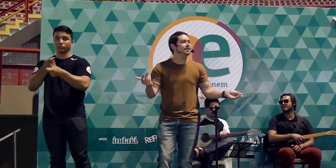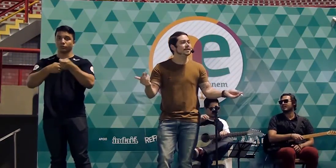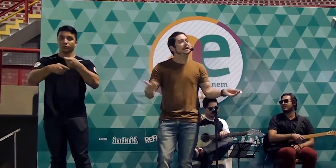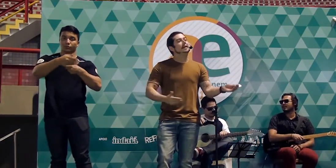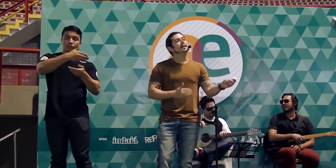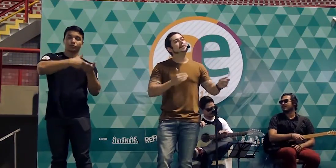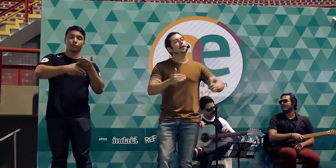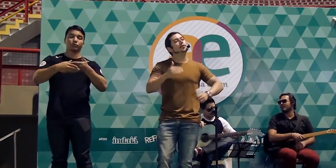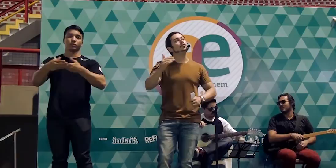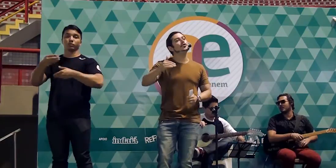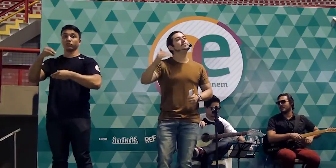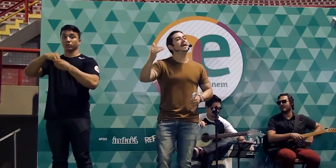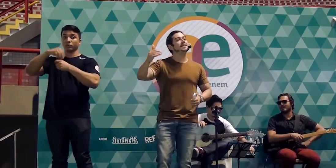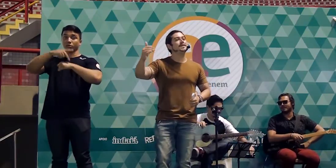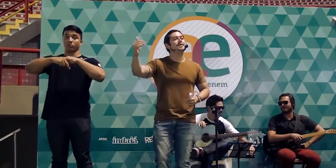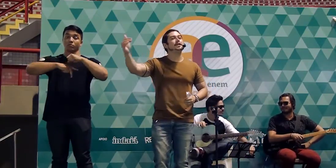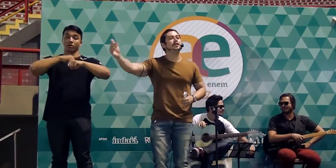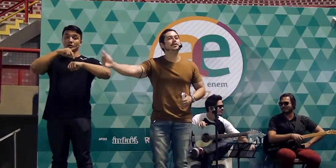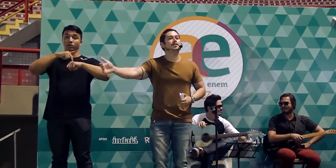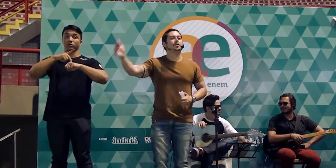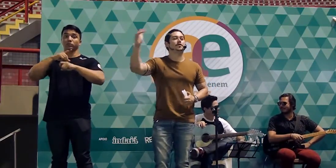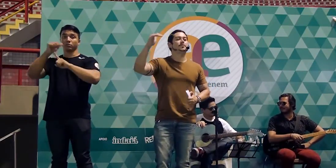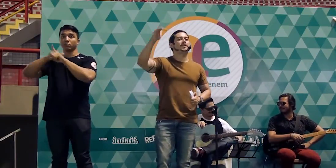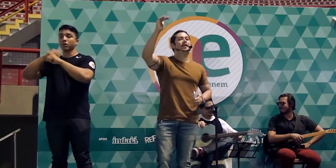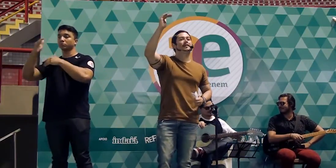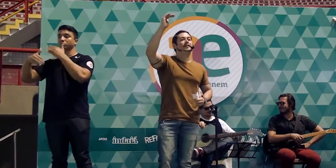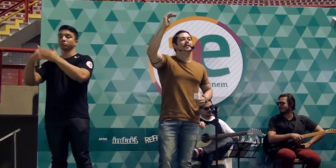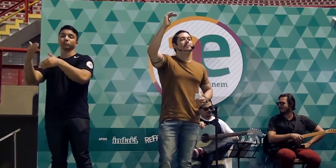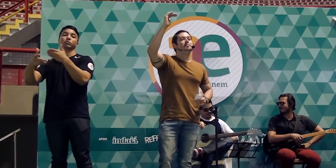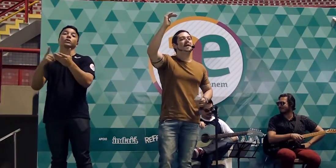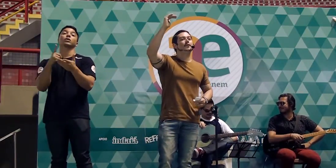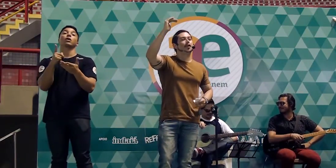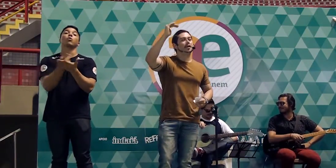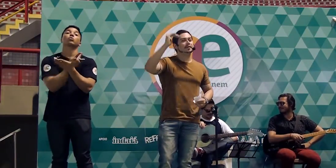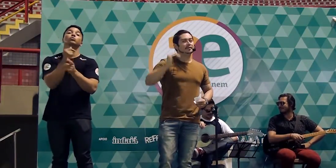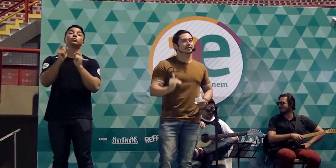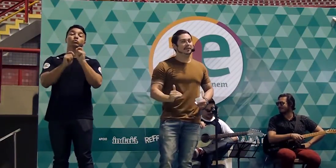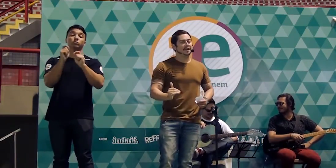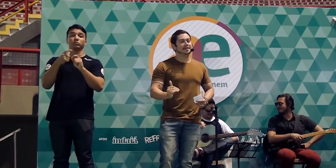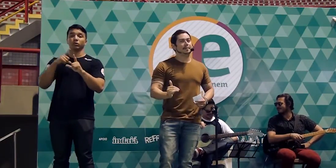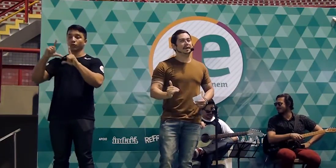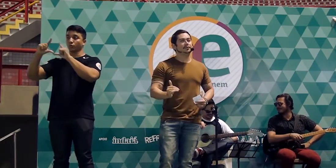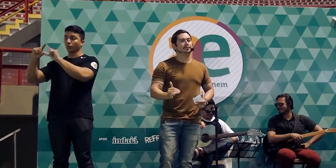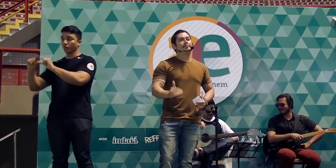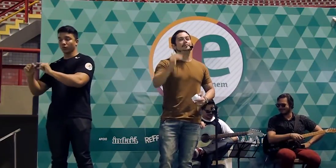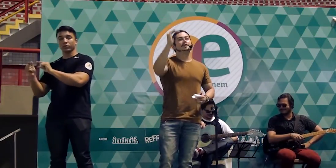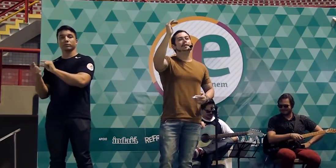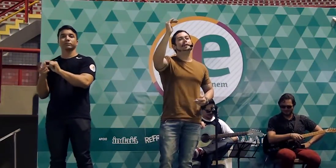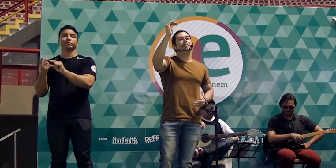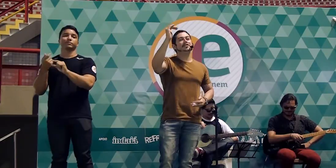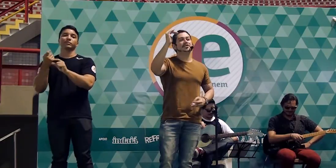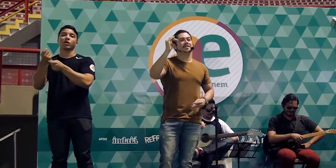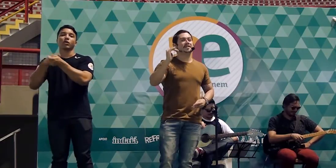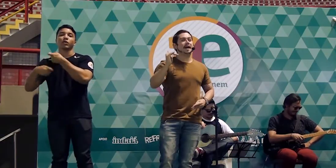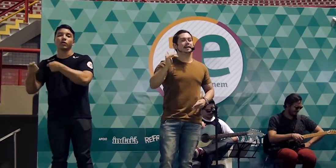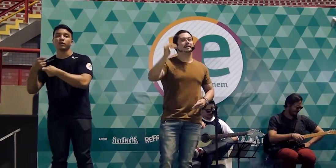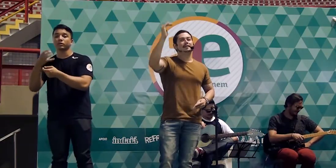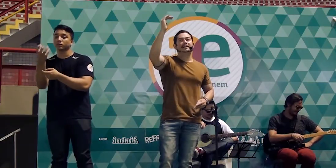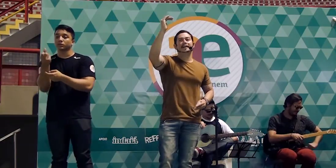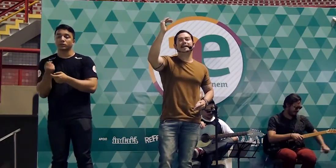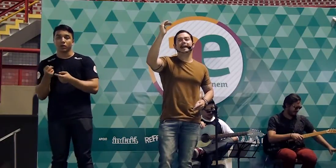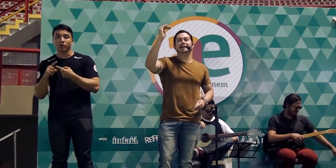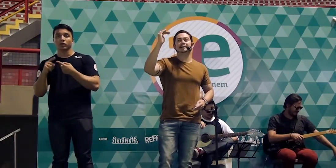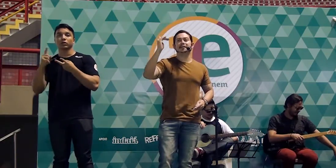no país. Então, nos meses seguintes, nós vamos ter menor financiamento, limite de